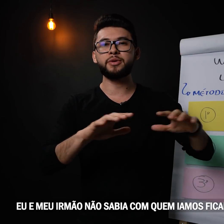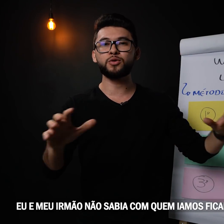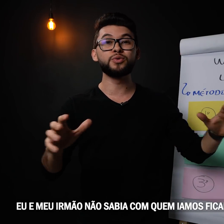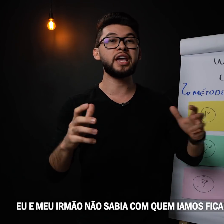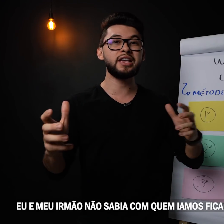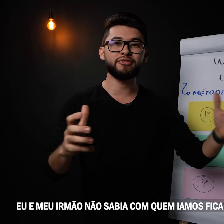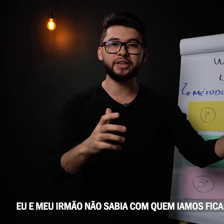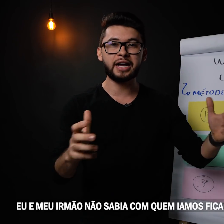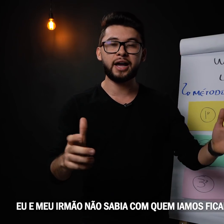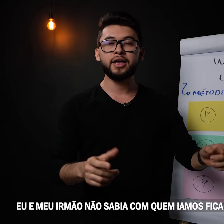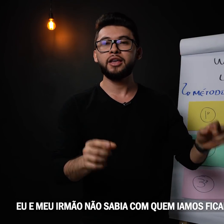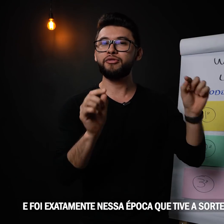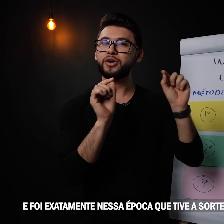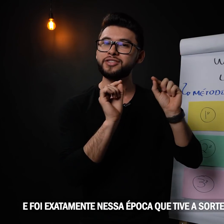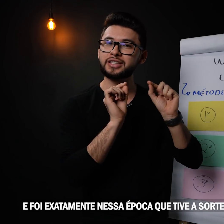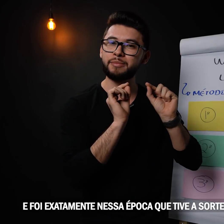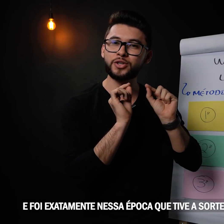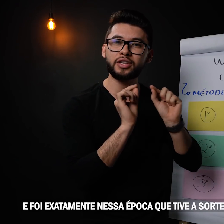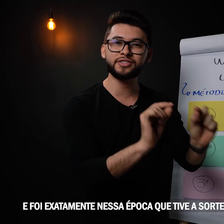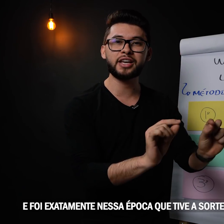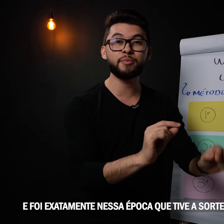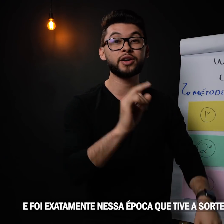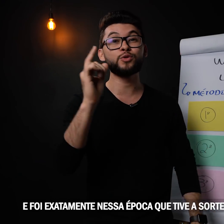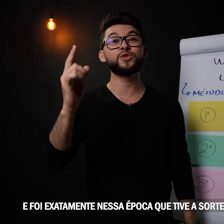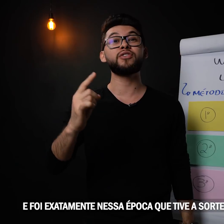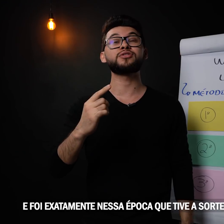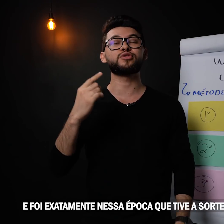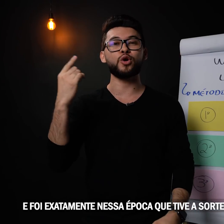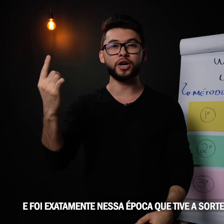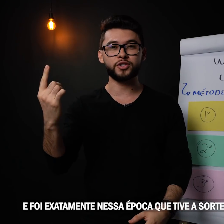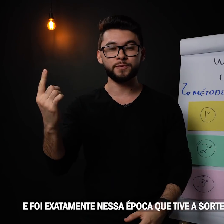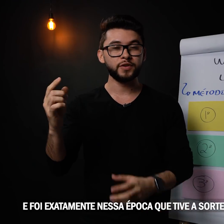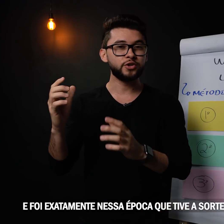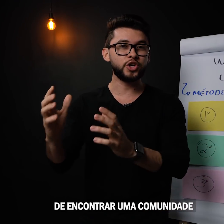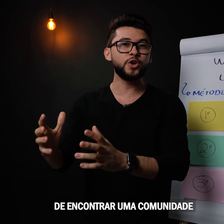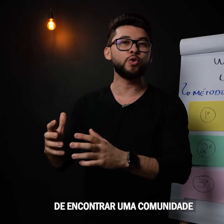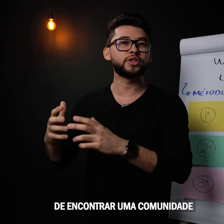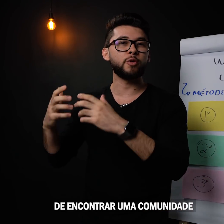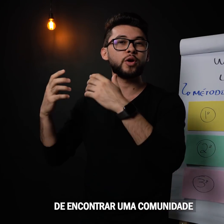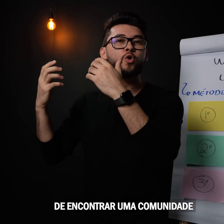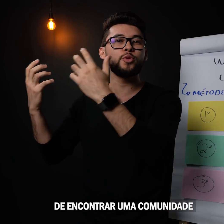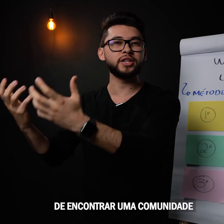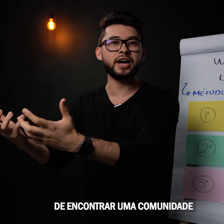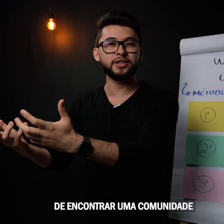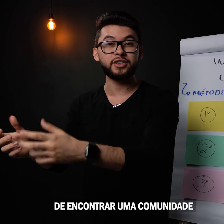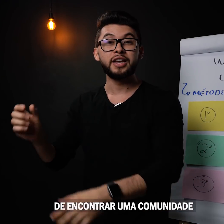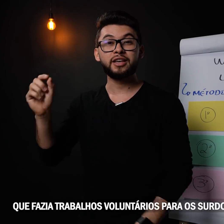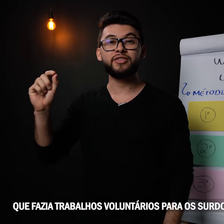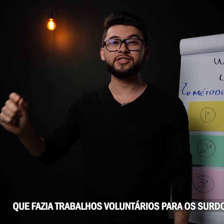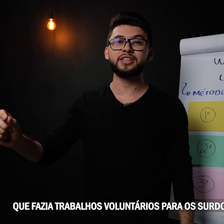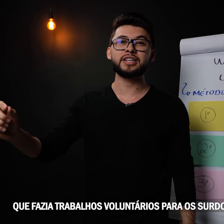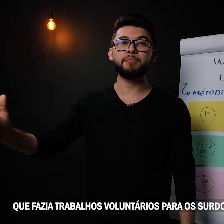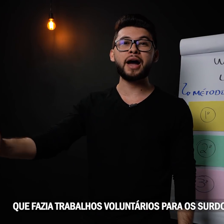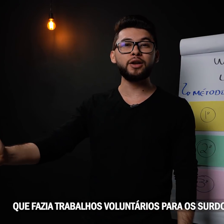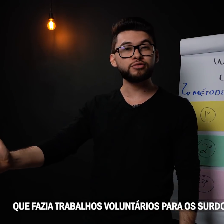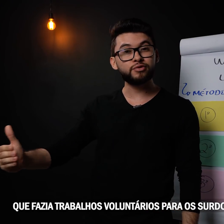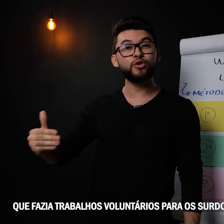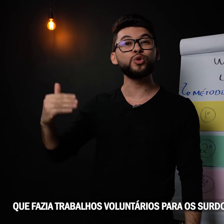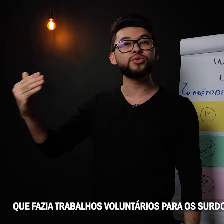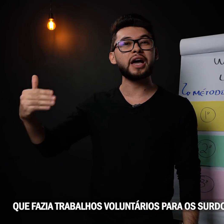com quem ia ficar, e foi exatamente nessa época que eu tive a sorte de encontrar uma comunidade que fazia trabalhos